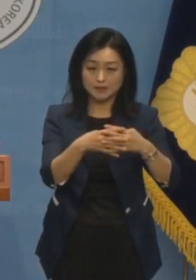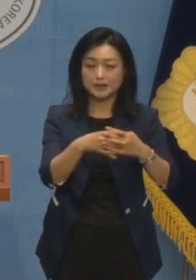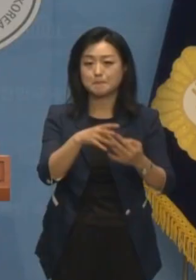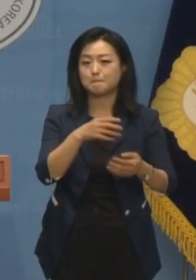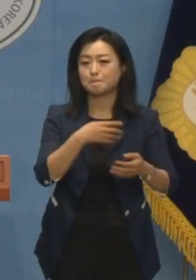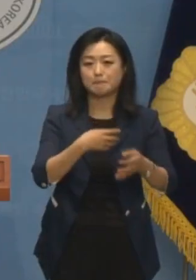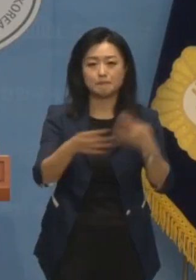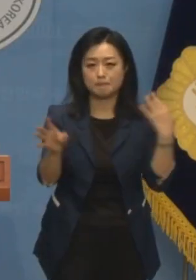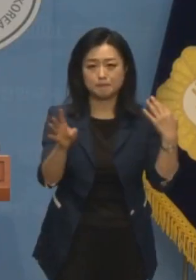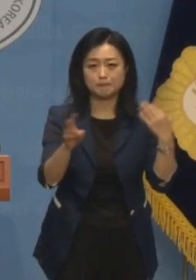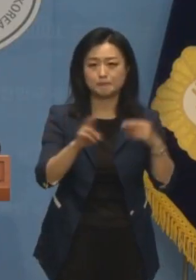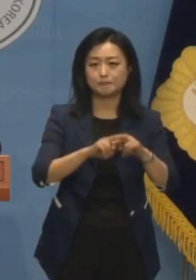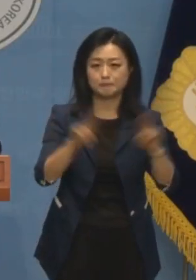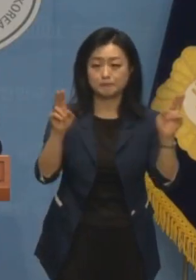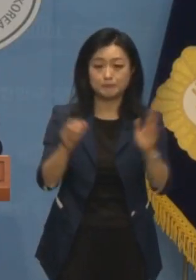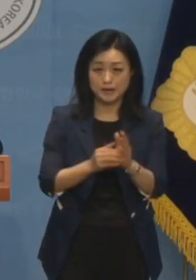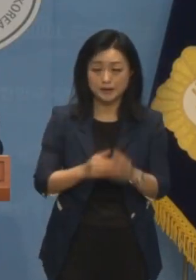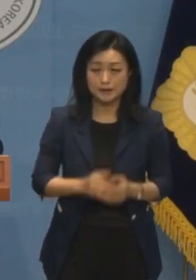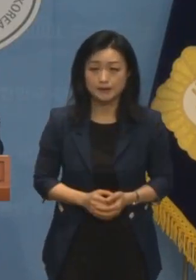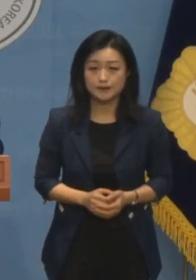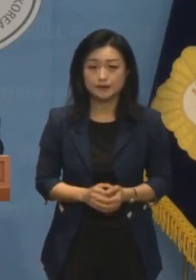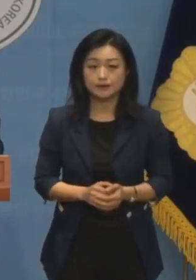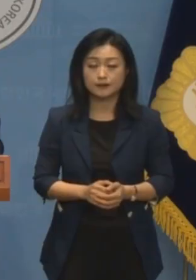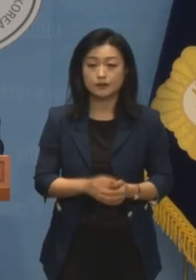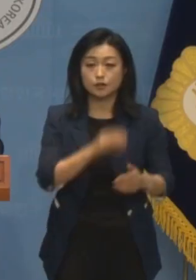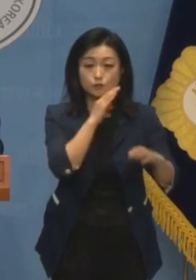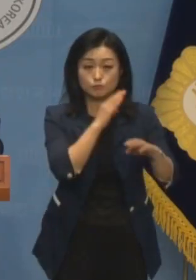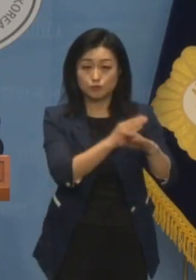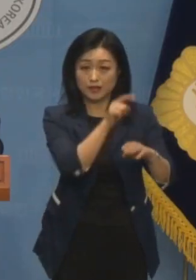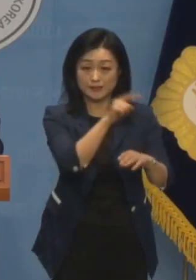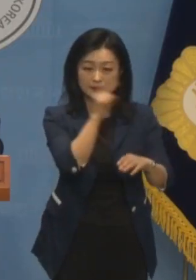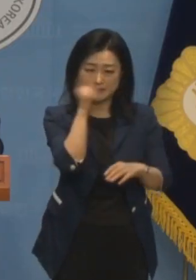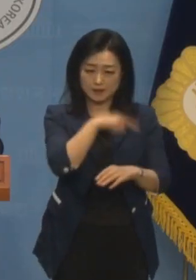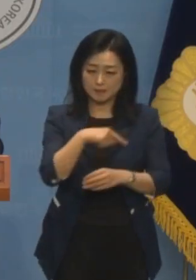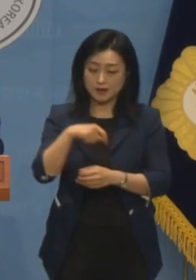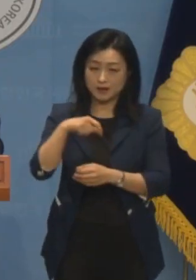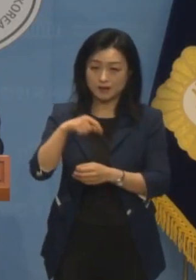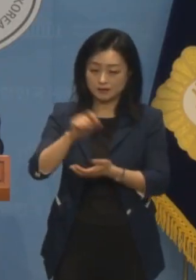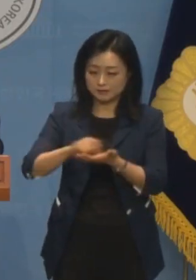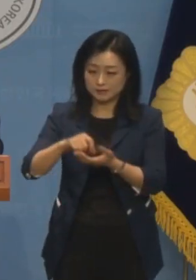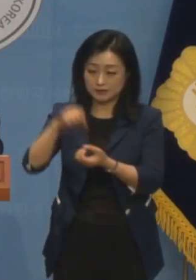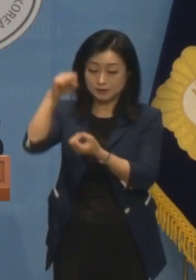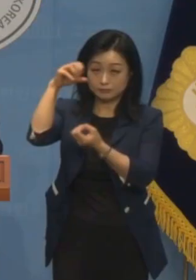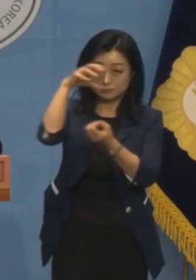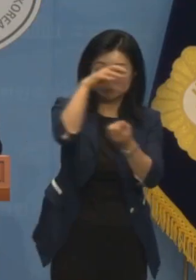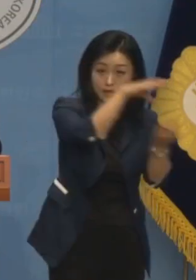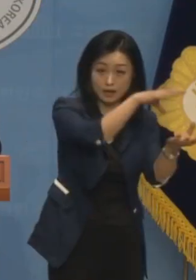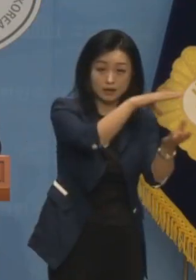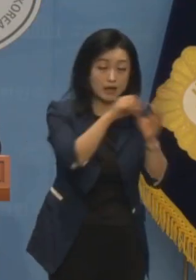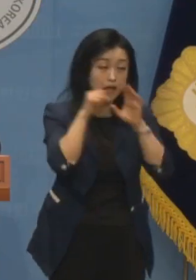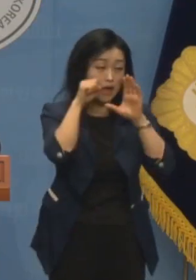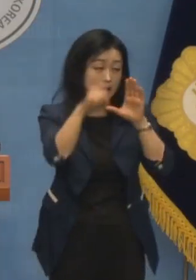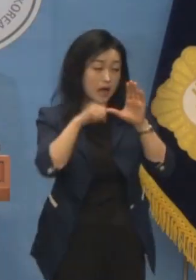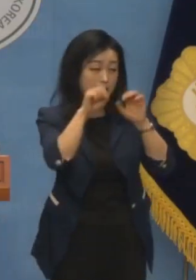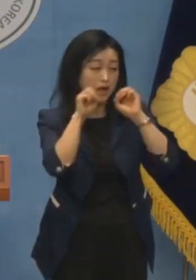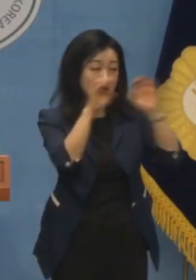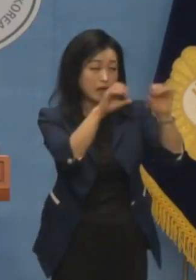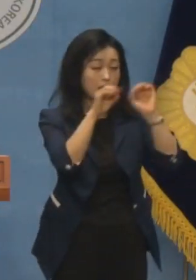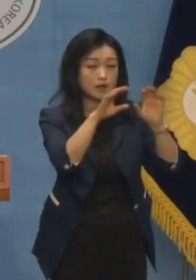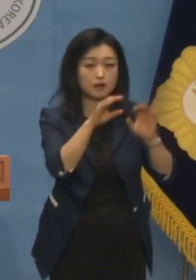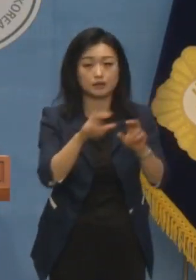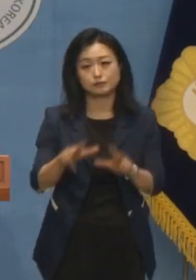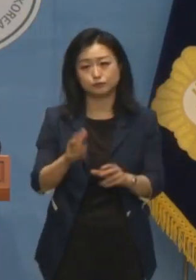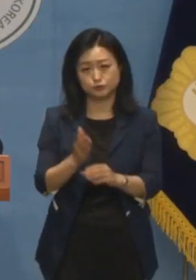있습니다. 대북 전단지 보내기를 허용하고 대북 확성기 방송을 모든 전선에서 전면 시행하고